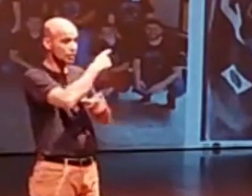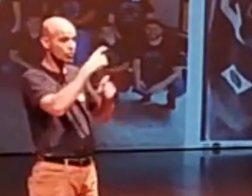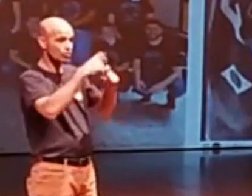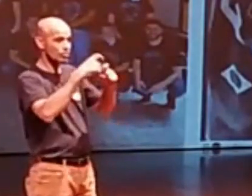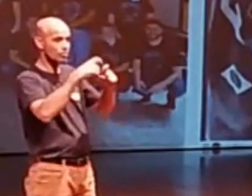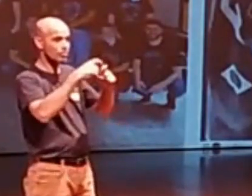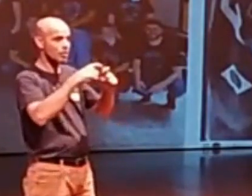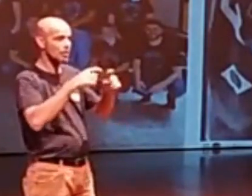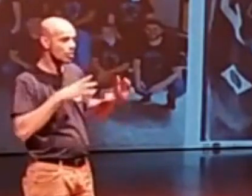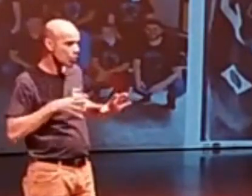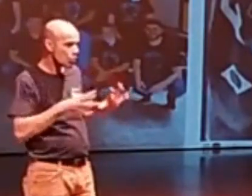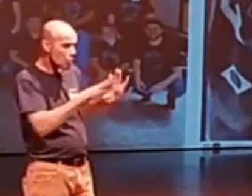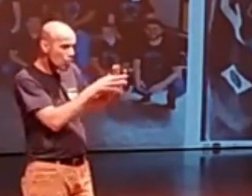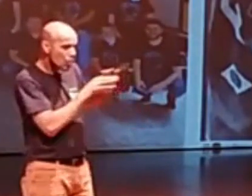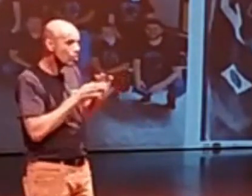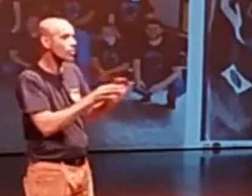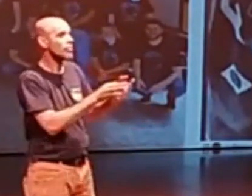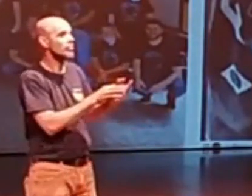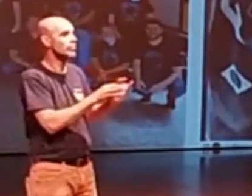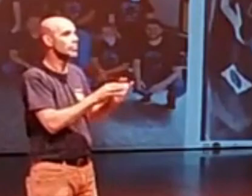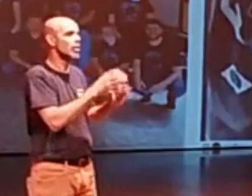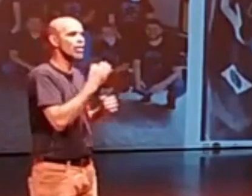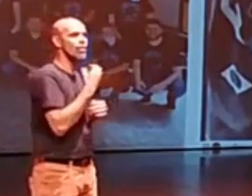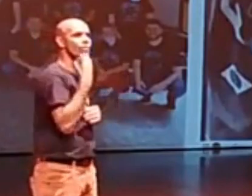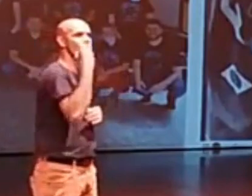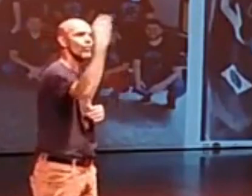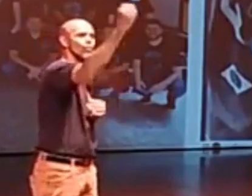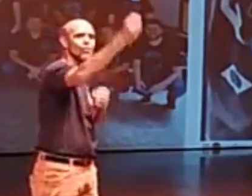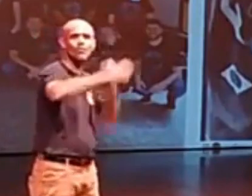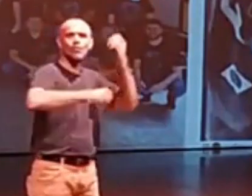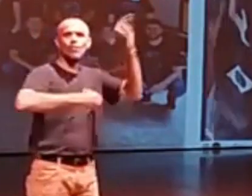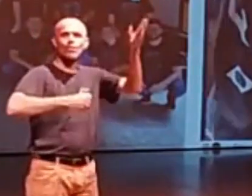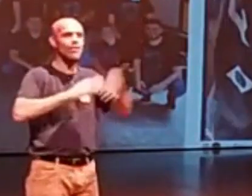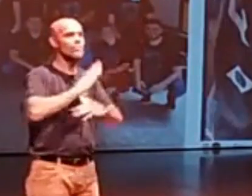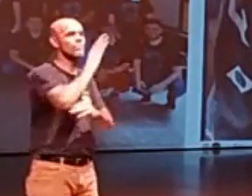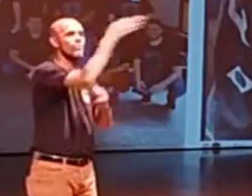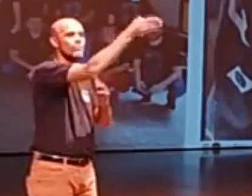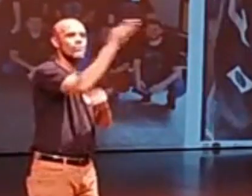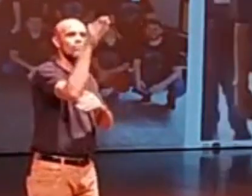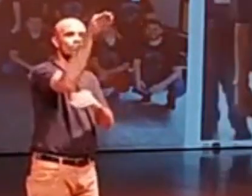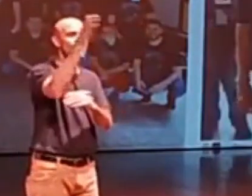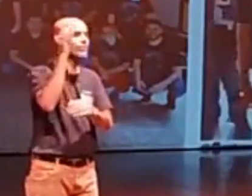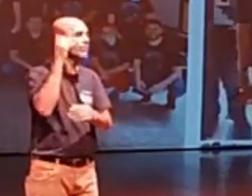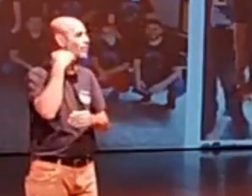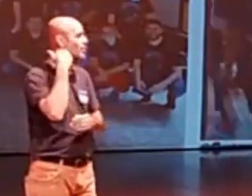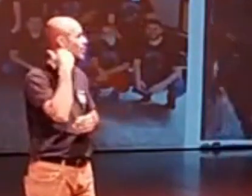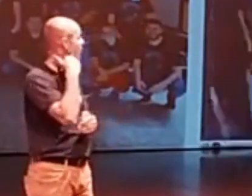eles rodam realmente. Depois que digita aí Mude a Curva, vocês vão ver, são vários. E aqui, ó.